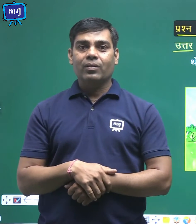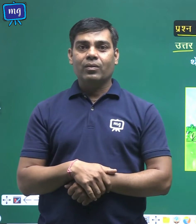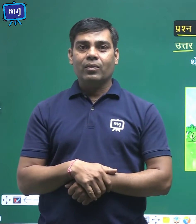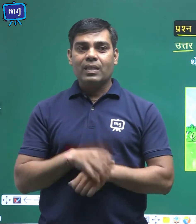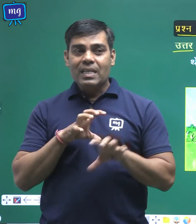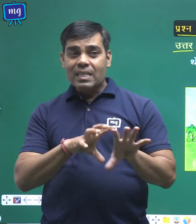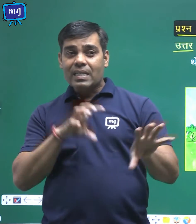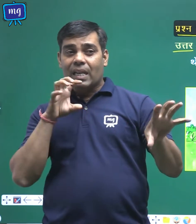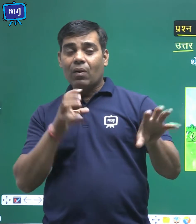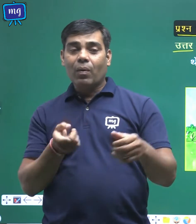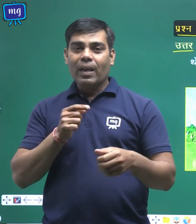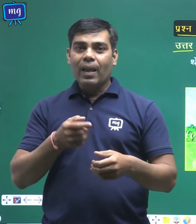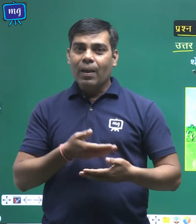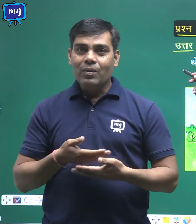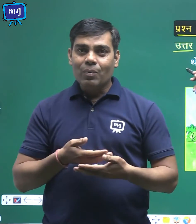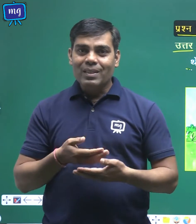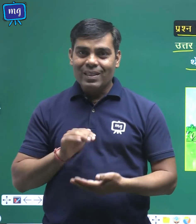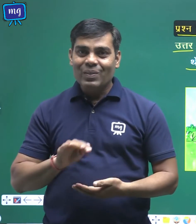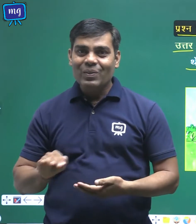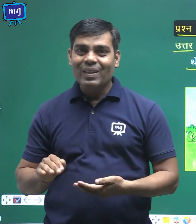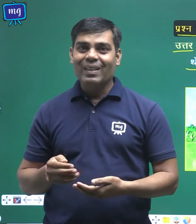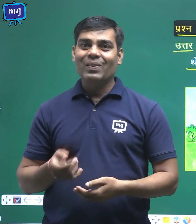के बच्चों से